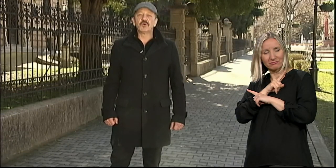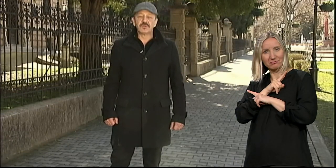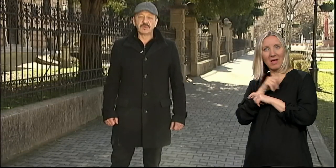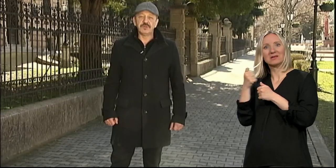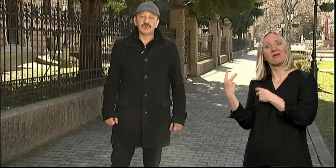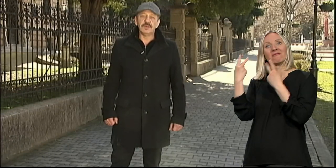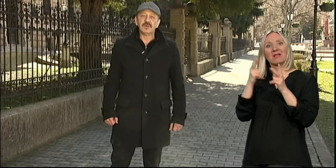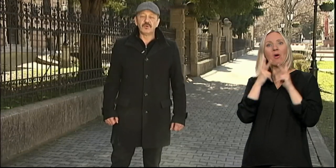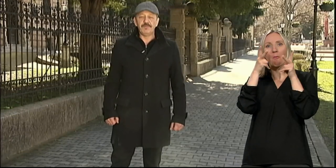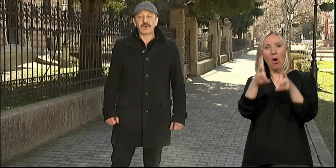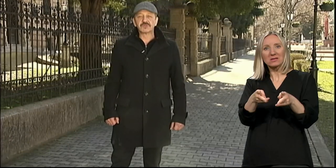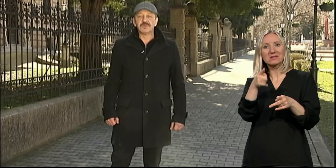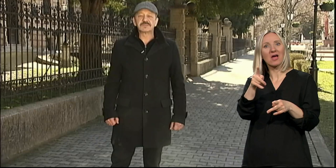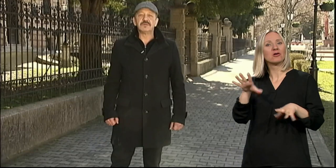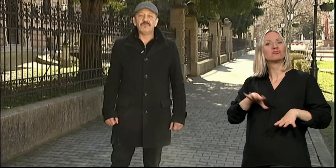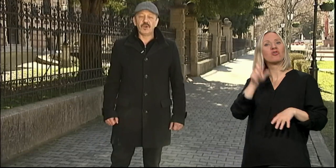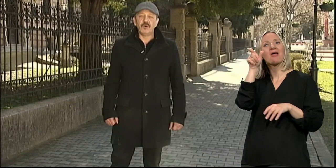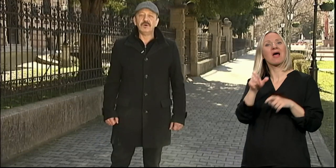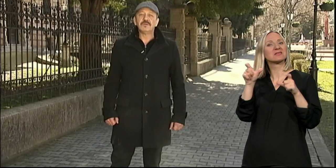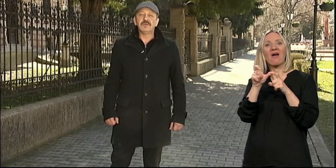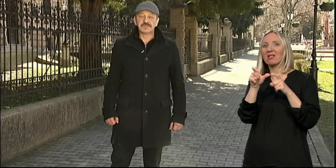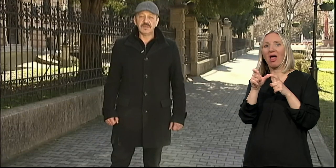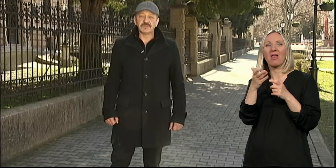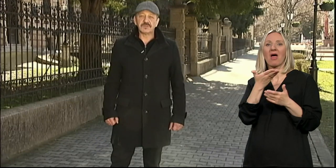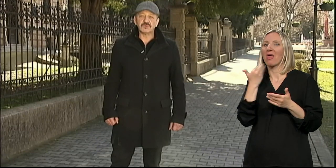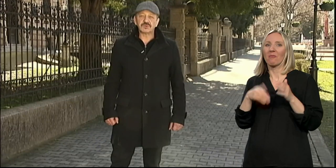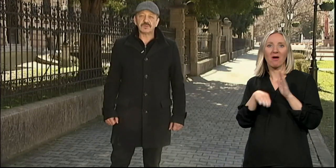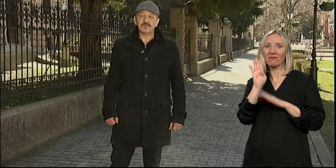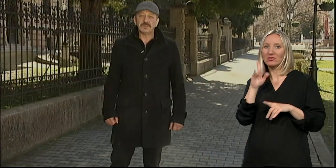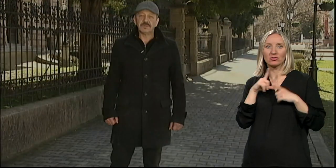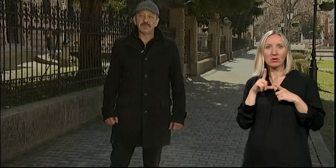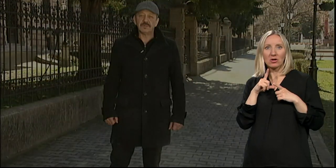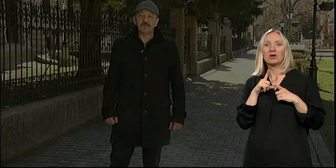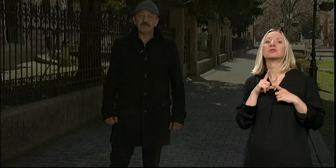ali i mnogih drugih ljudi koje je Pero Zubac voleo i sa njima se družio.